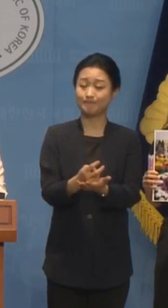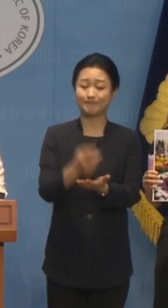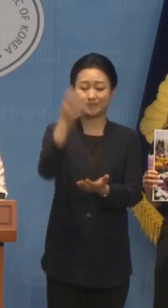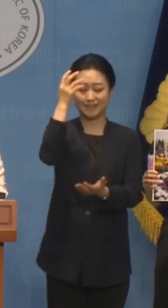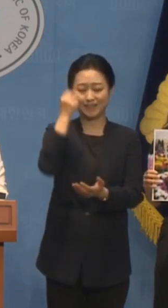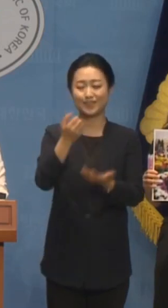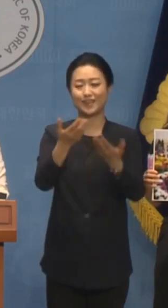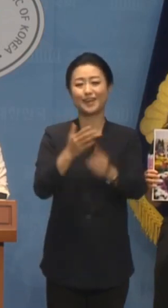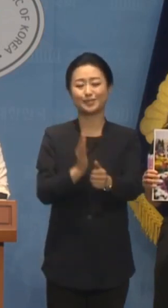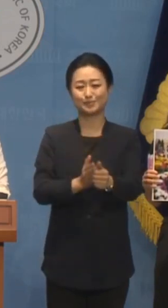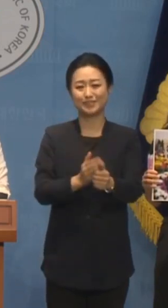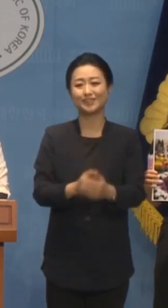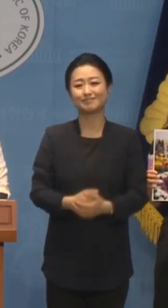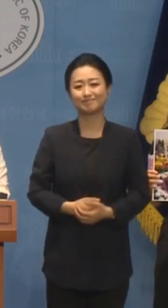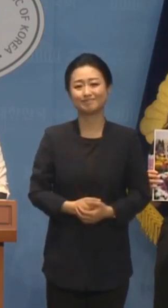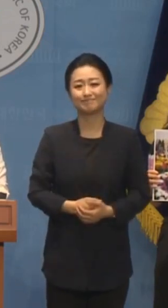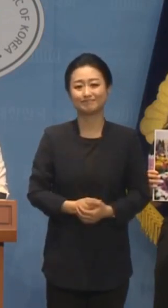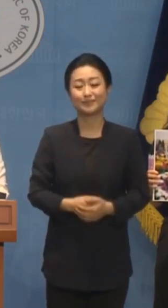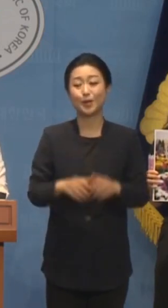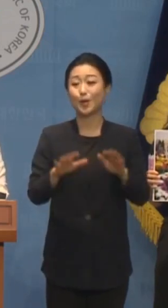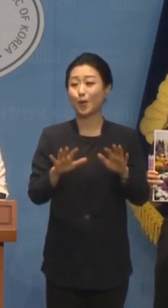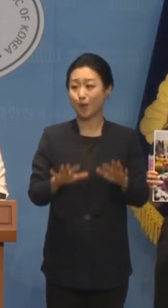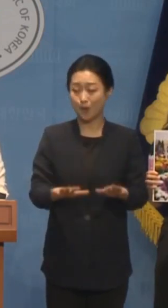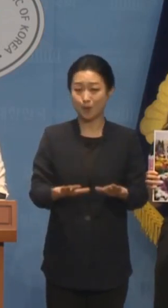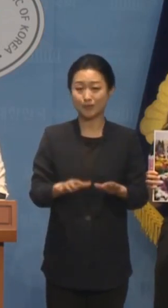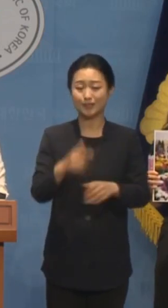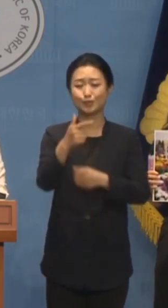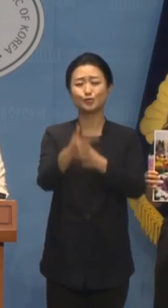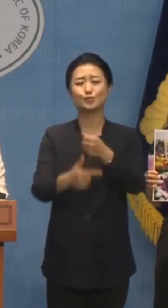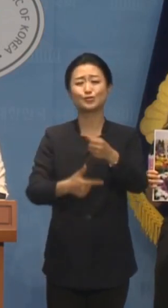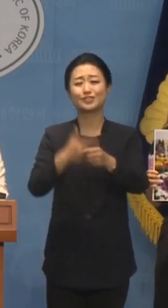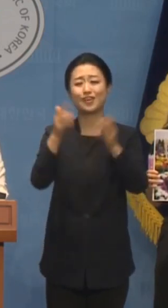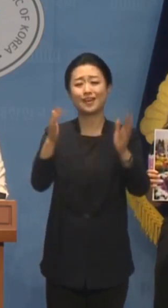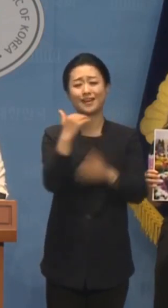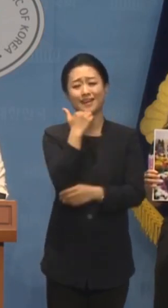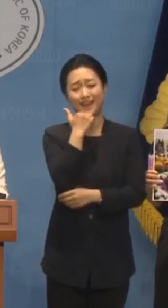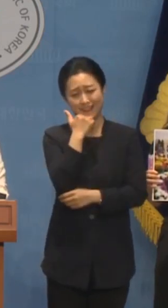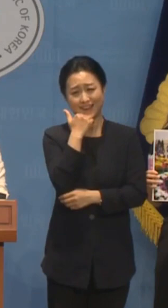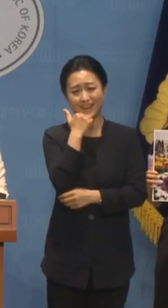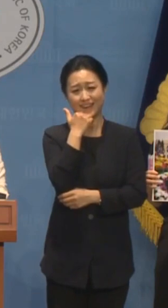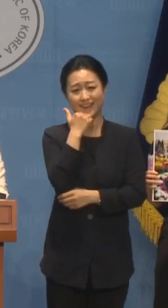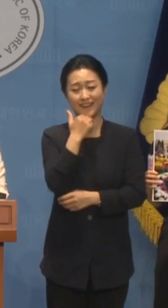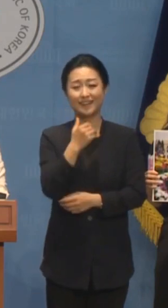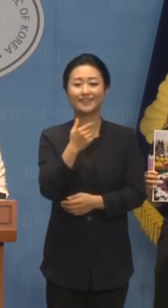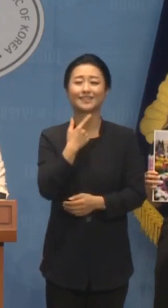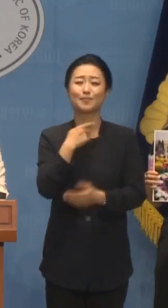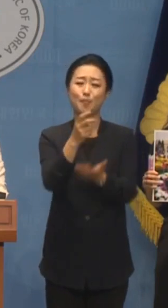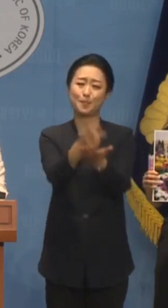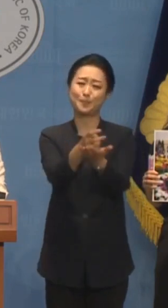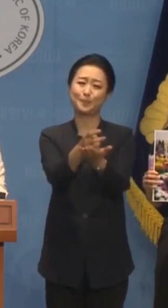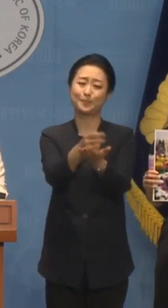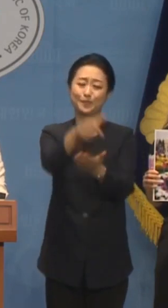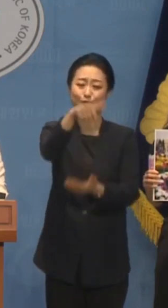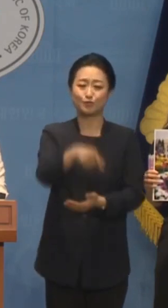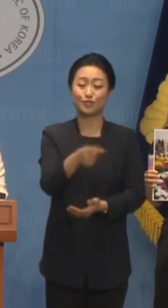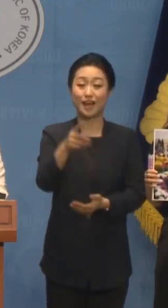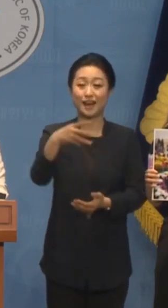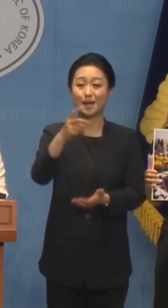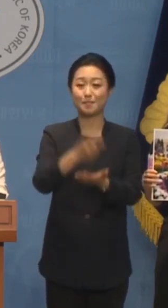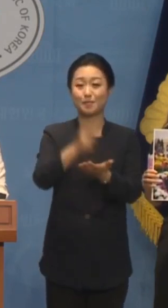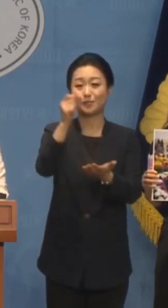주시면 감사하겠습니다. 오늘은 6년에 걸쳐 통과되지 못했던 구하라법이 통과된